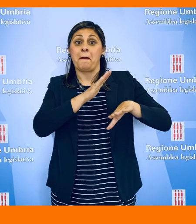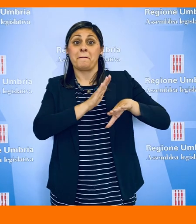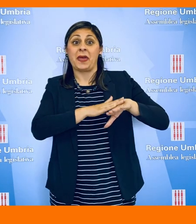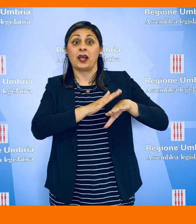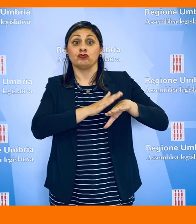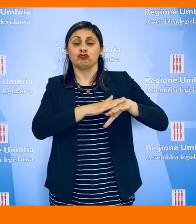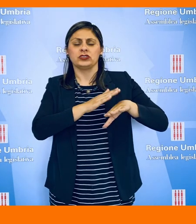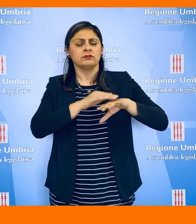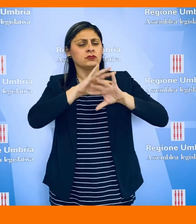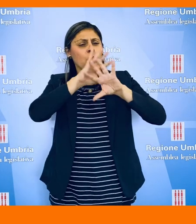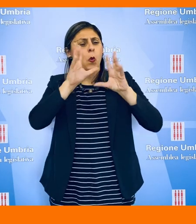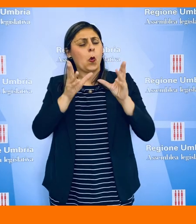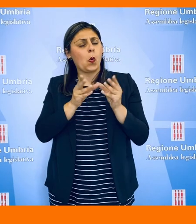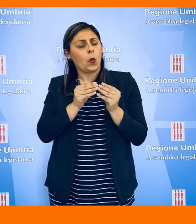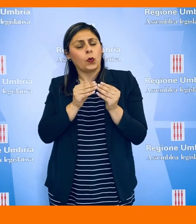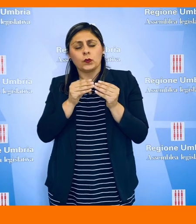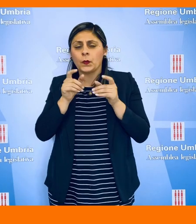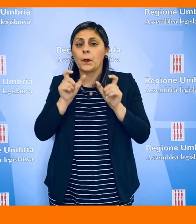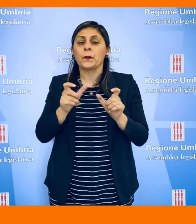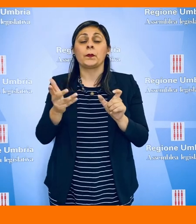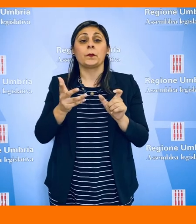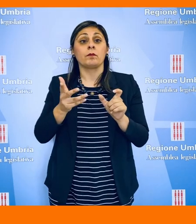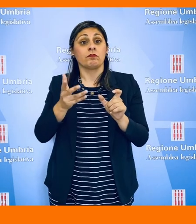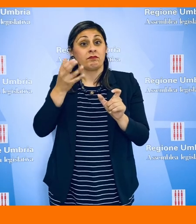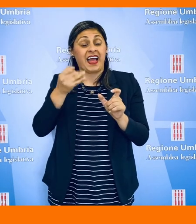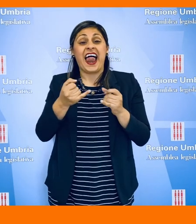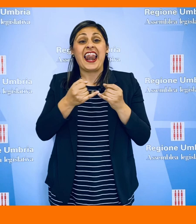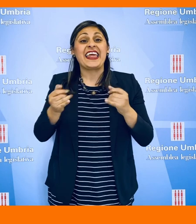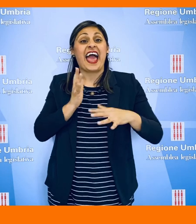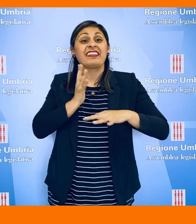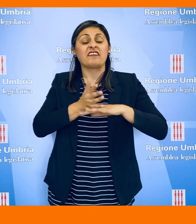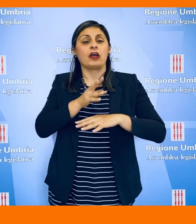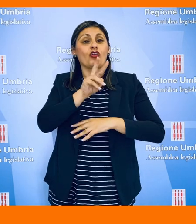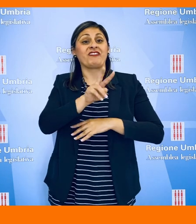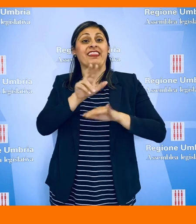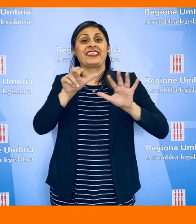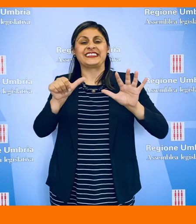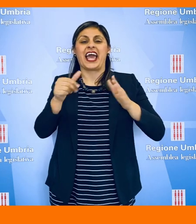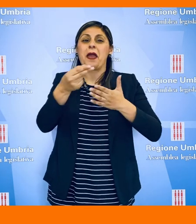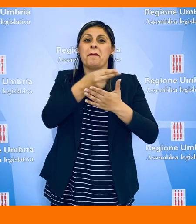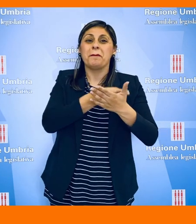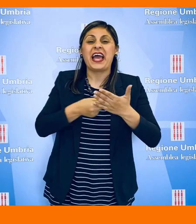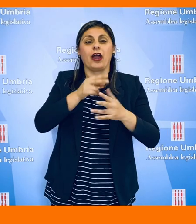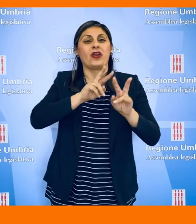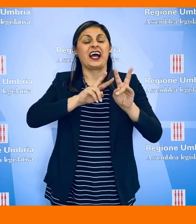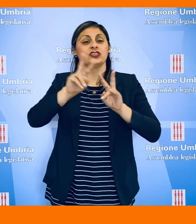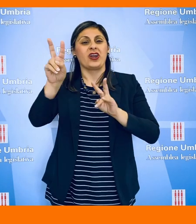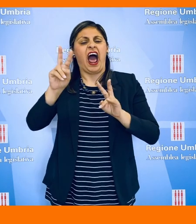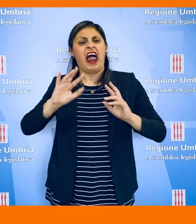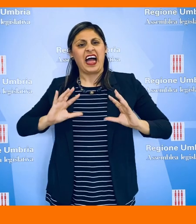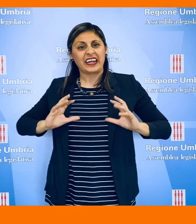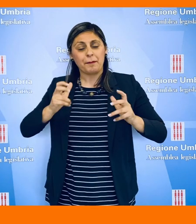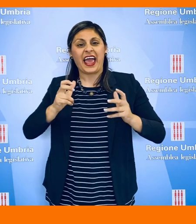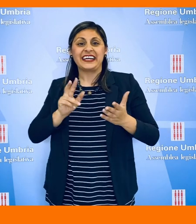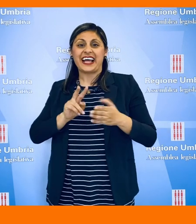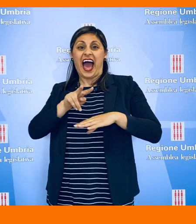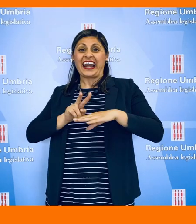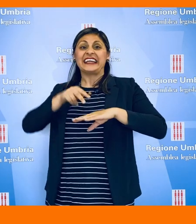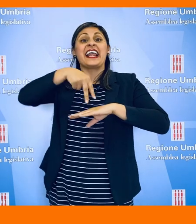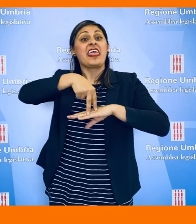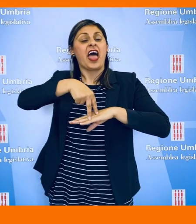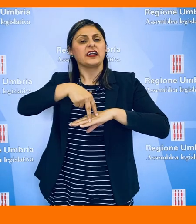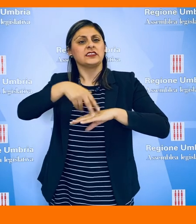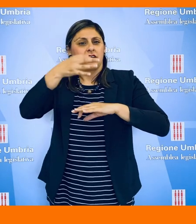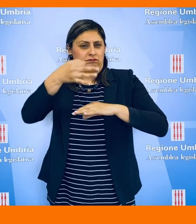da Valerio Mancini, interamente dedicata alla linea di intervento 26 del Piano Nazionale di Ripresa e Resilienza, predisposto dalla